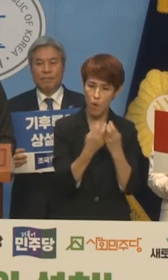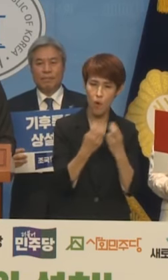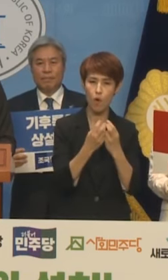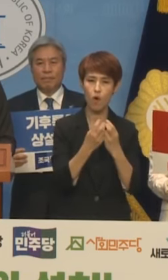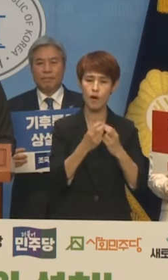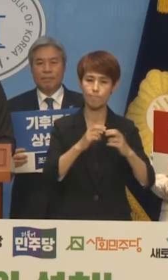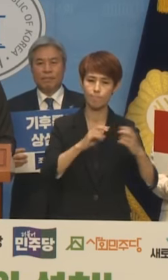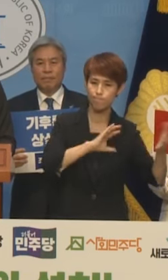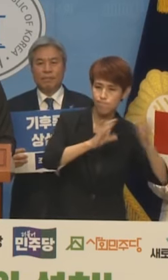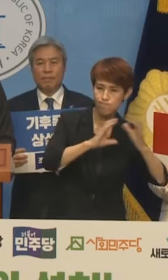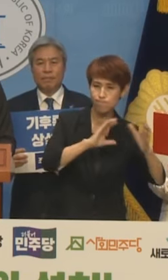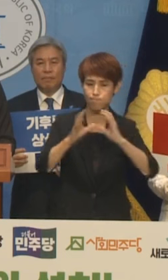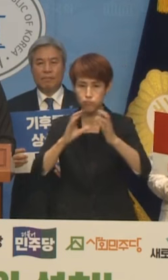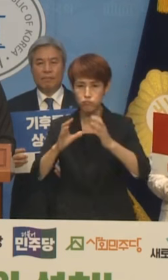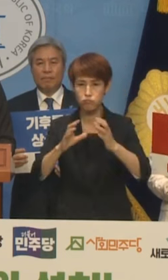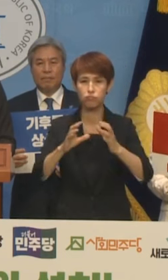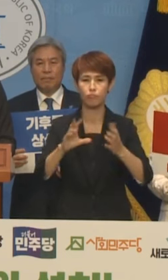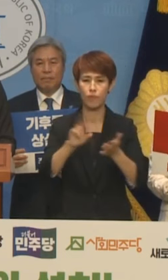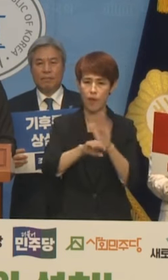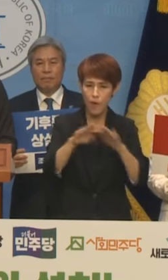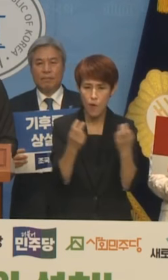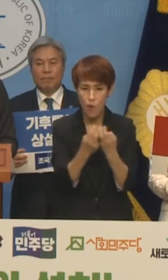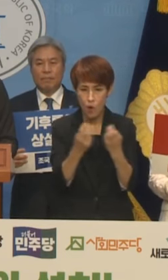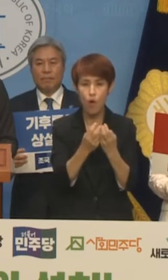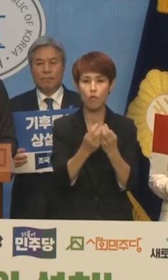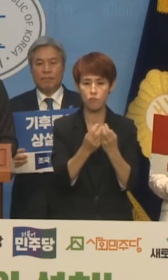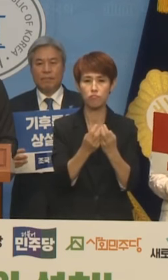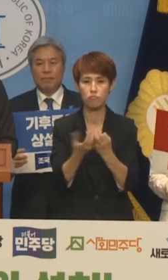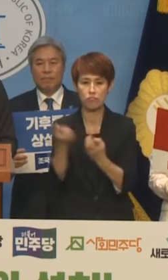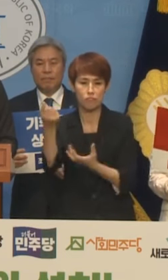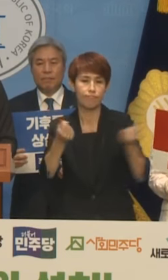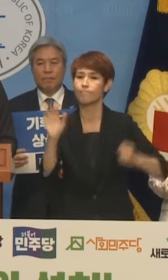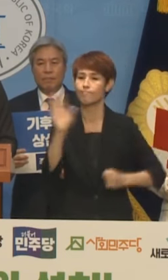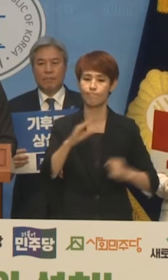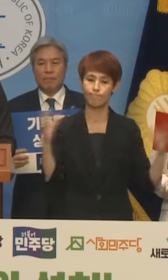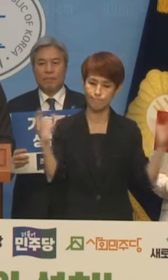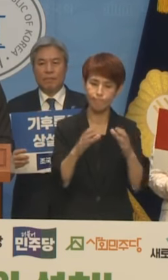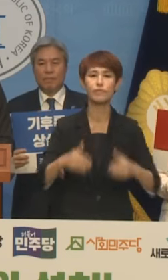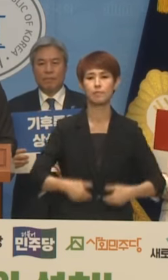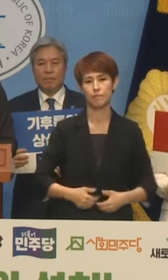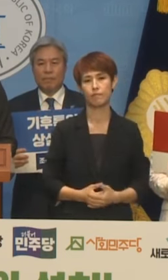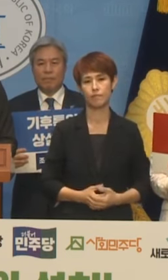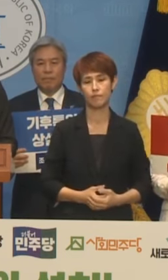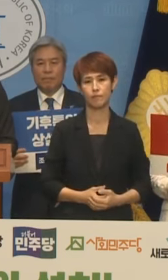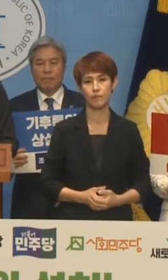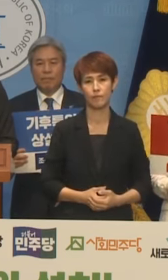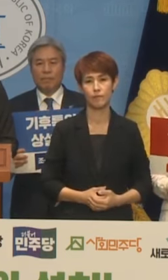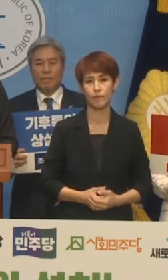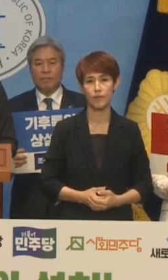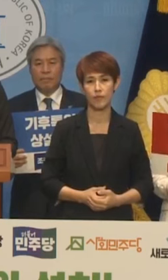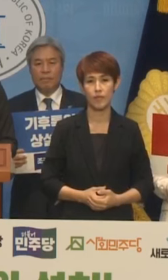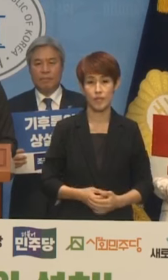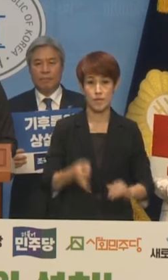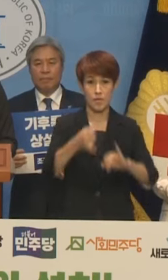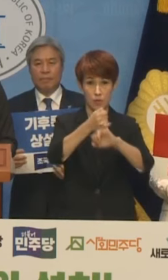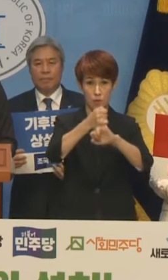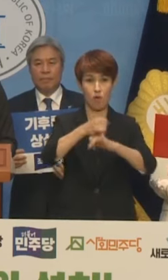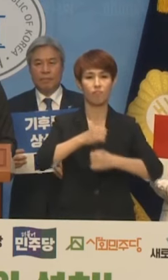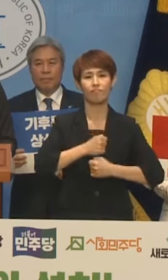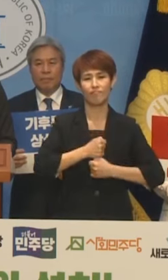해법을 마련하자는 것에는 정파적 이견이 존재하지 않는다는 의미일 것입니다. 이제 그 약속을